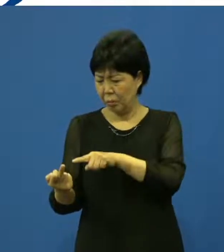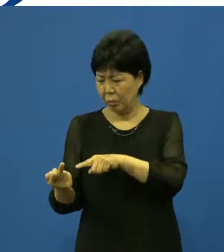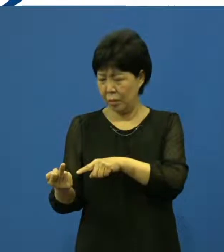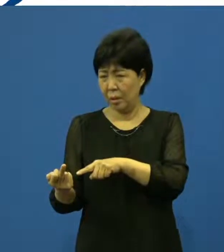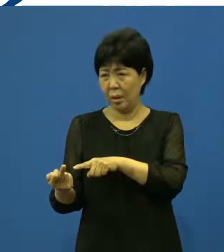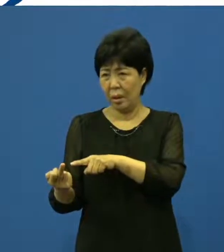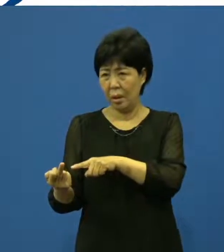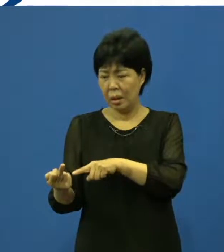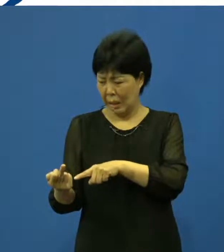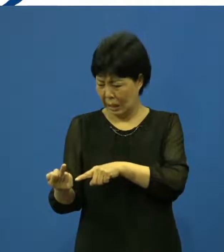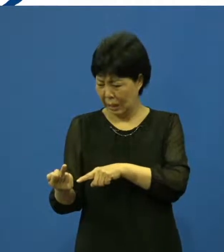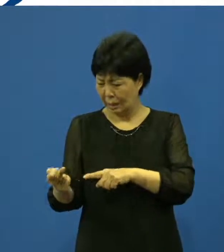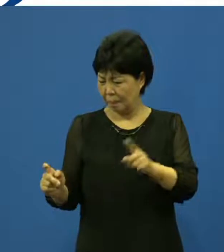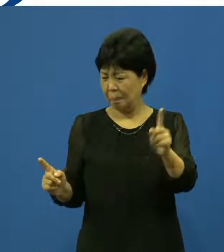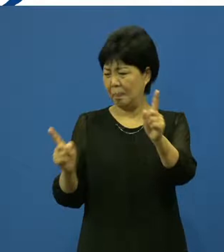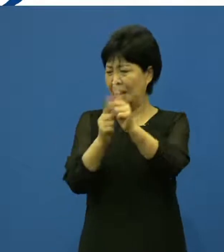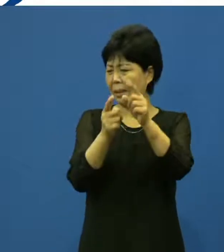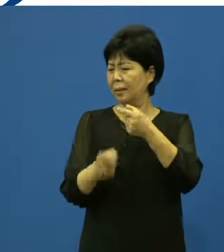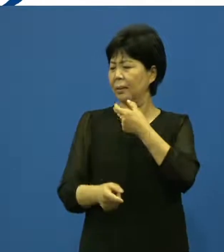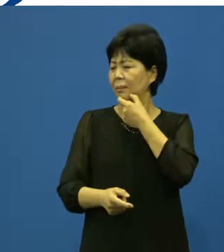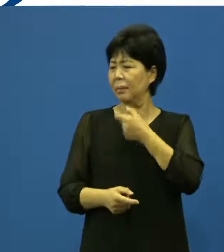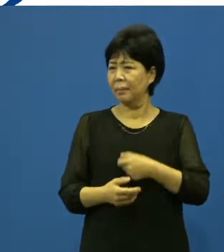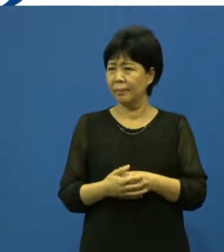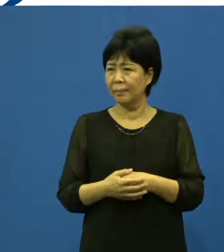많습니다. 상종하고 싶지도 않습니다.